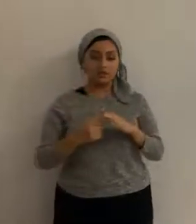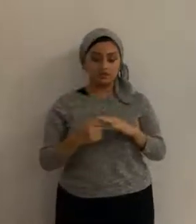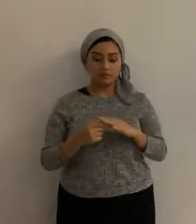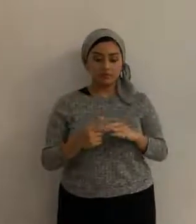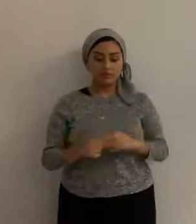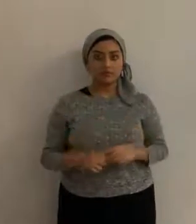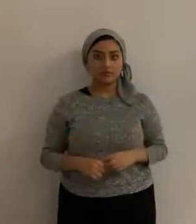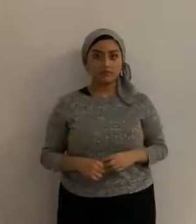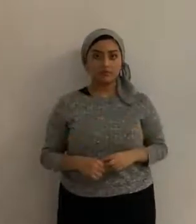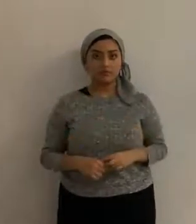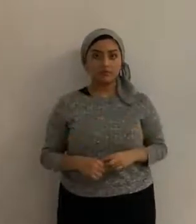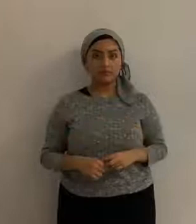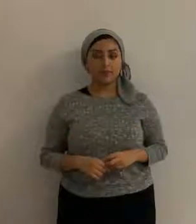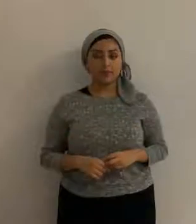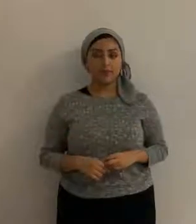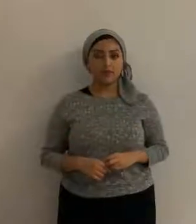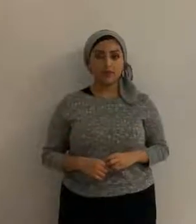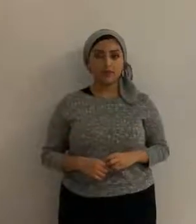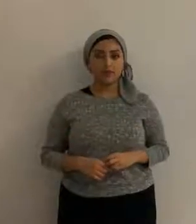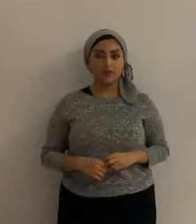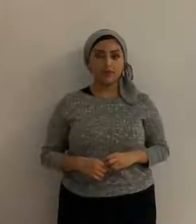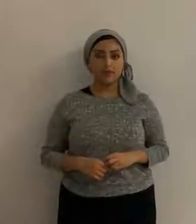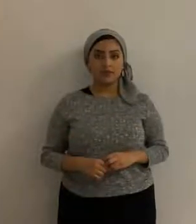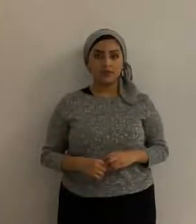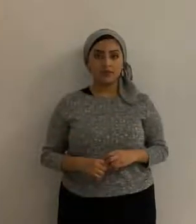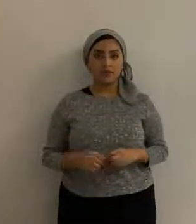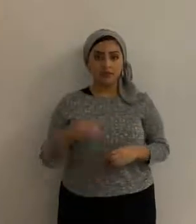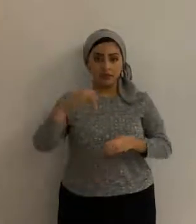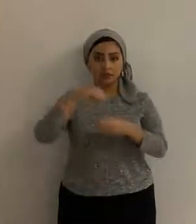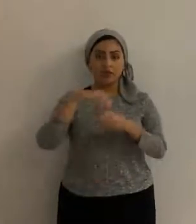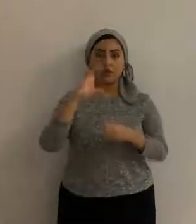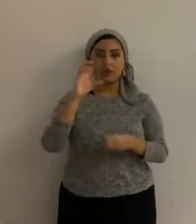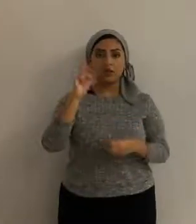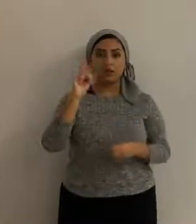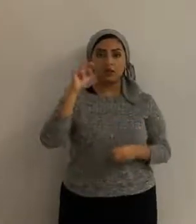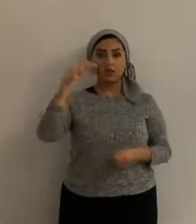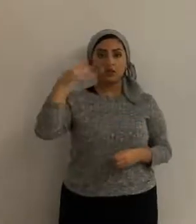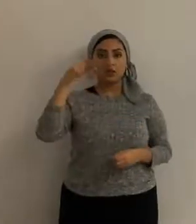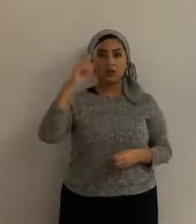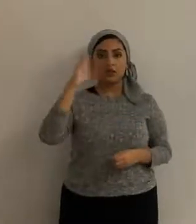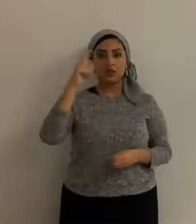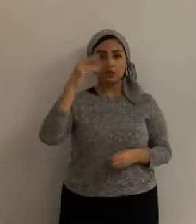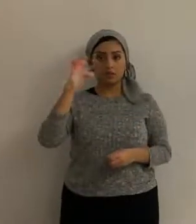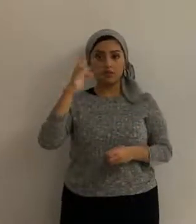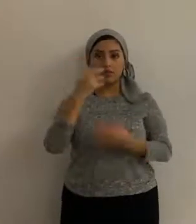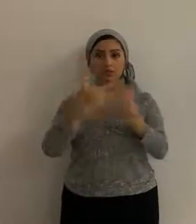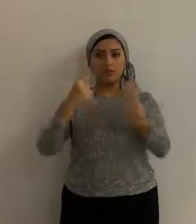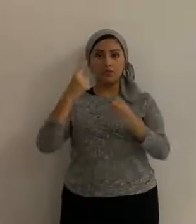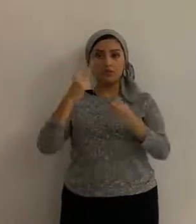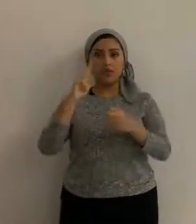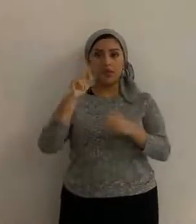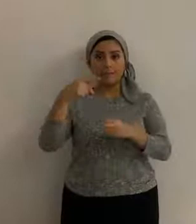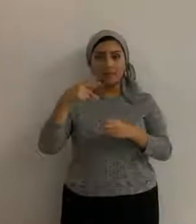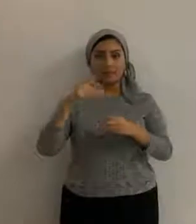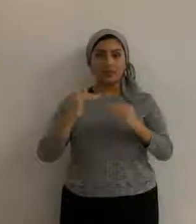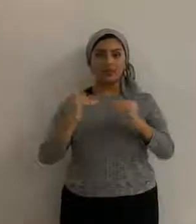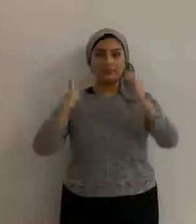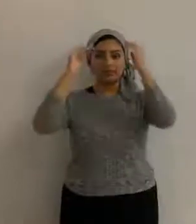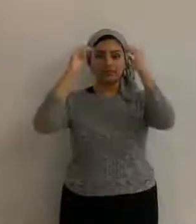pilotes y una placa de concreto que nos va a soportar algo hacia arriba. Y aquí